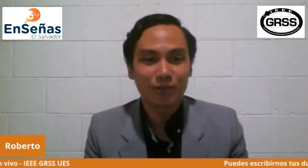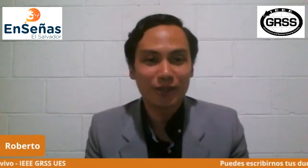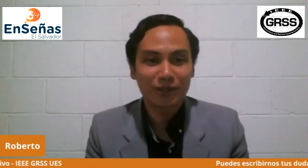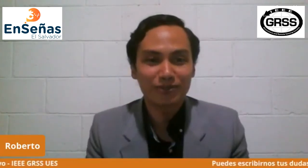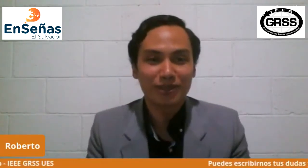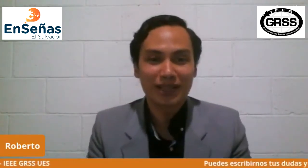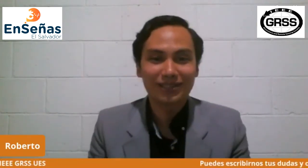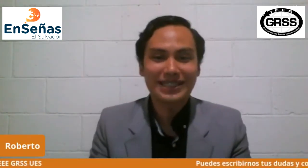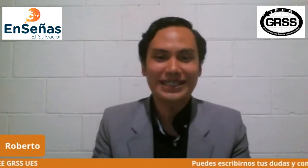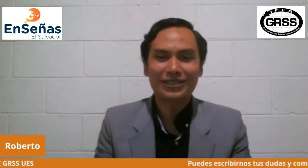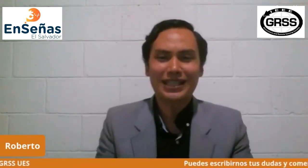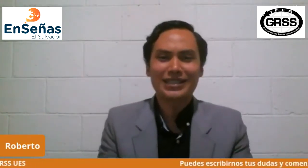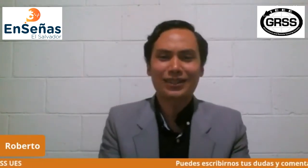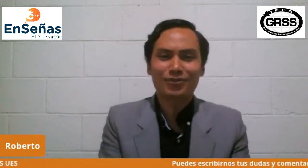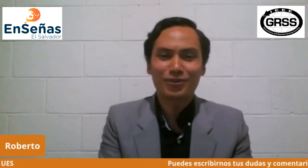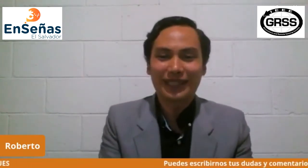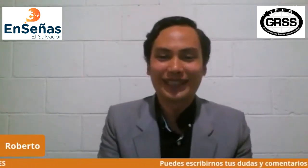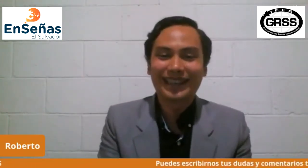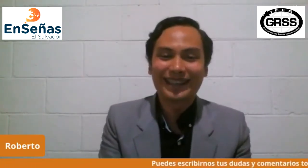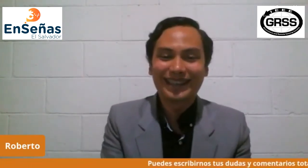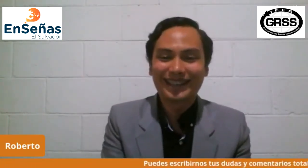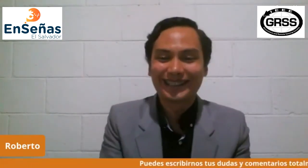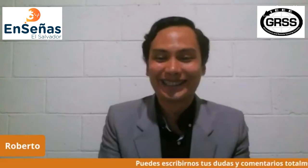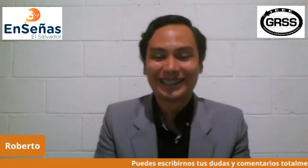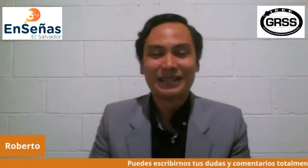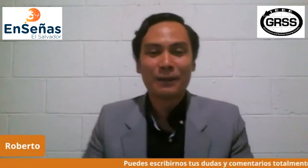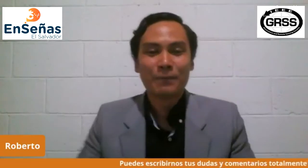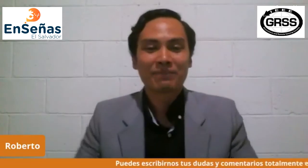Bueno, no lo veo, pero me imagino que sí lo están haciendo muy bien.